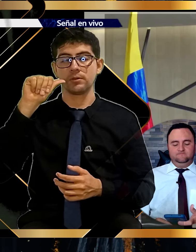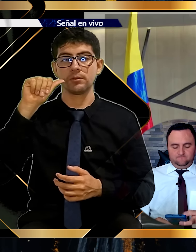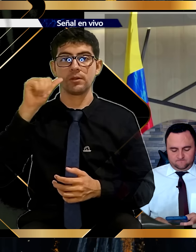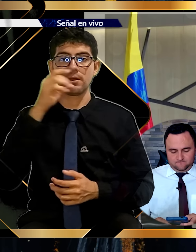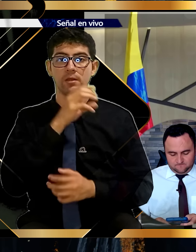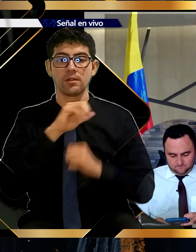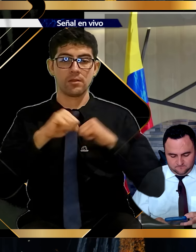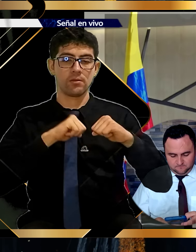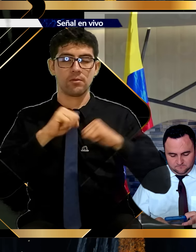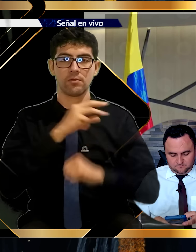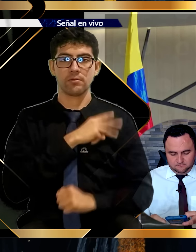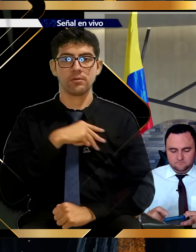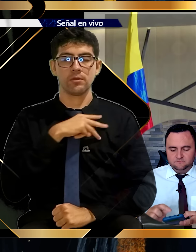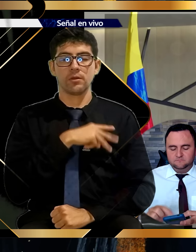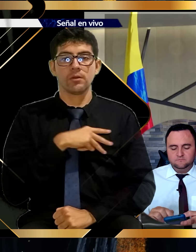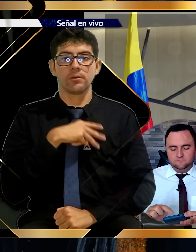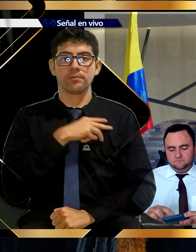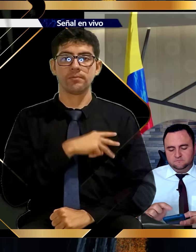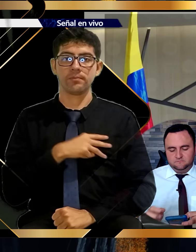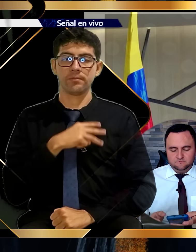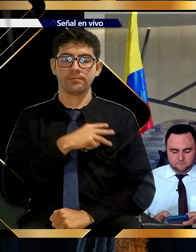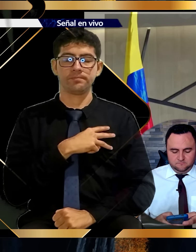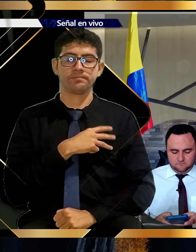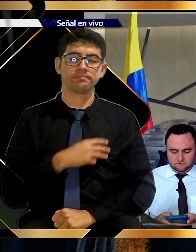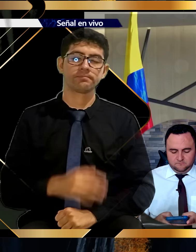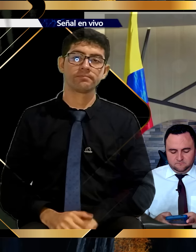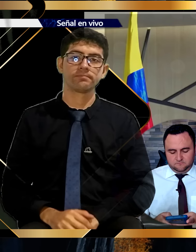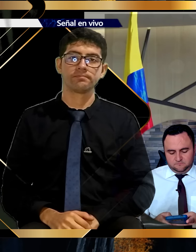misionera y la quinta también le sirve al Señor.